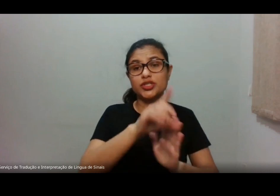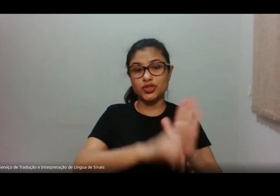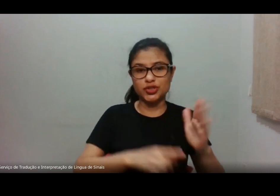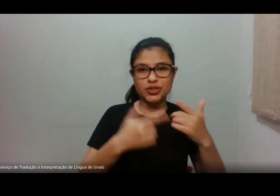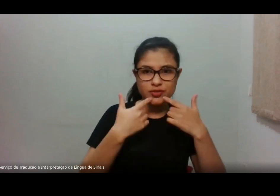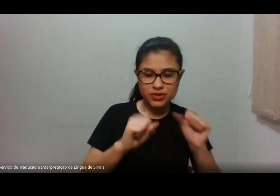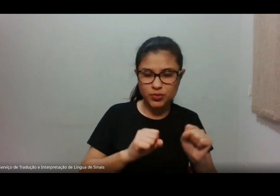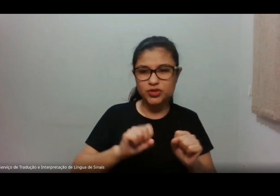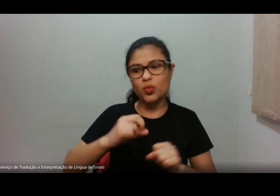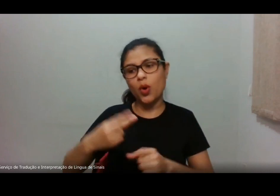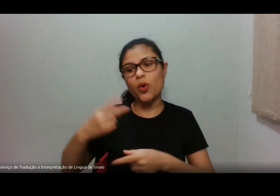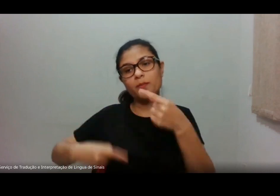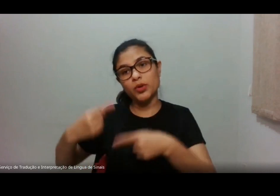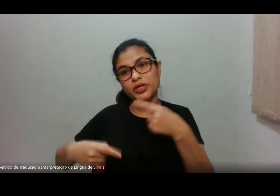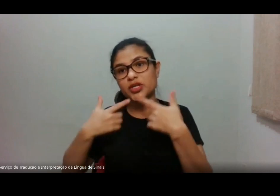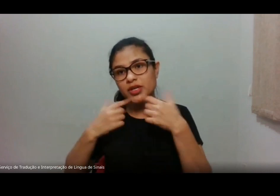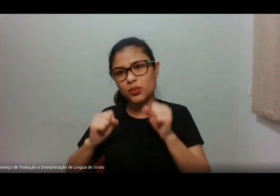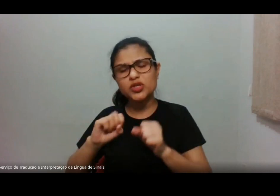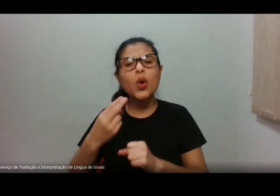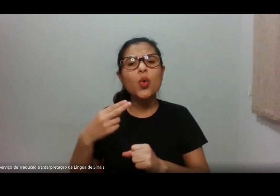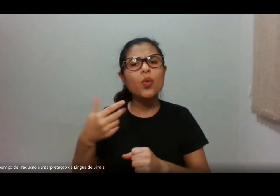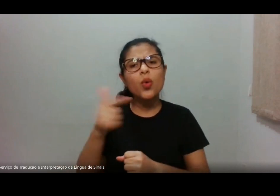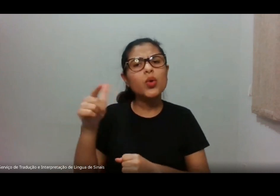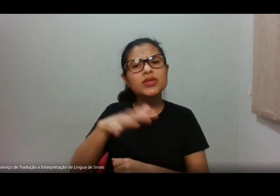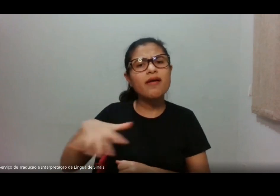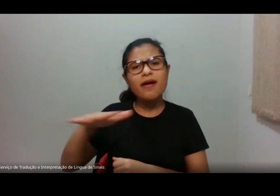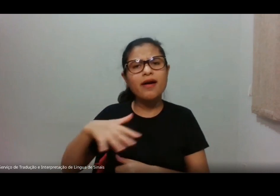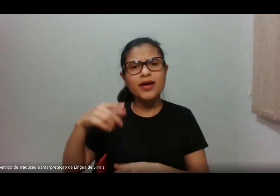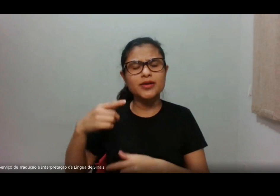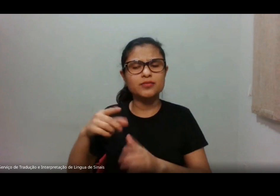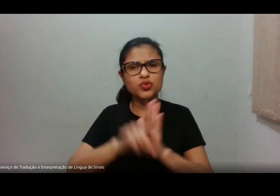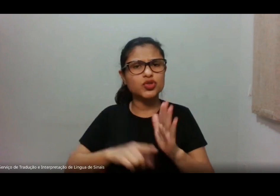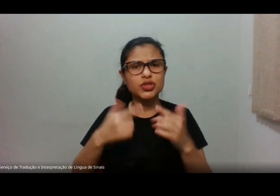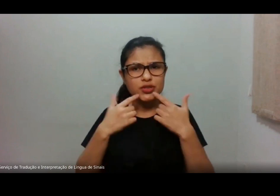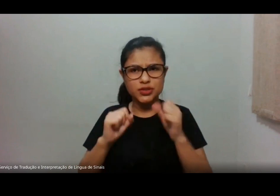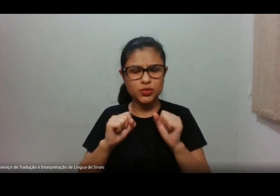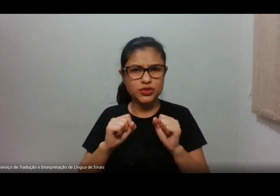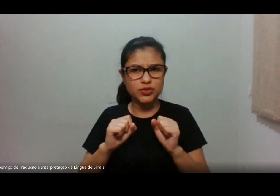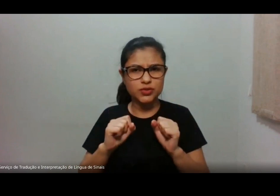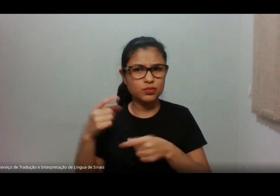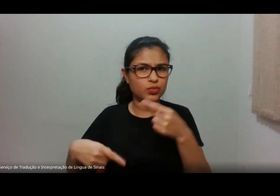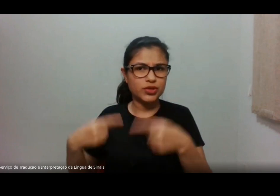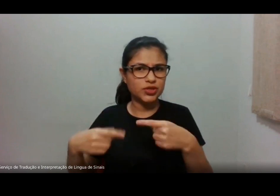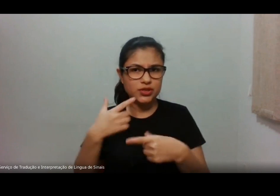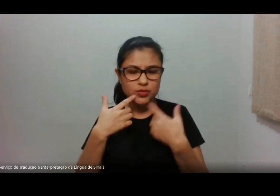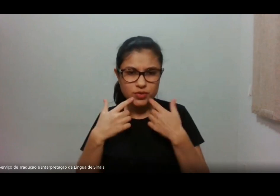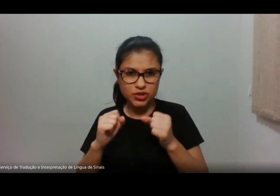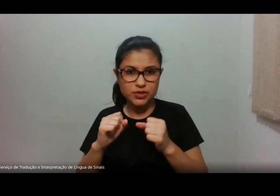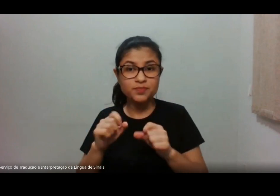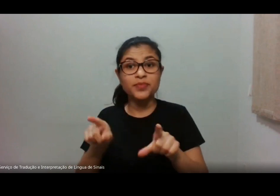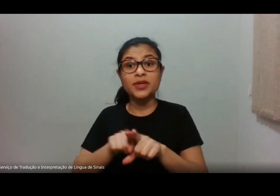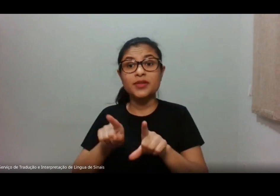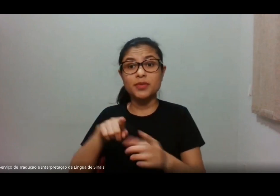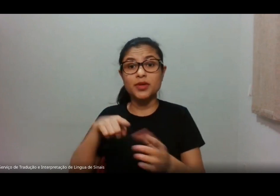políticas linguísticas, em direitos linguísticos ou em qualquer campo dos estudos linguísticos e o compromisso